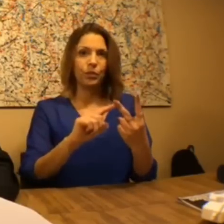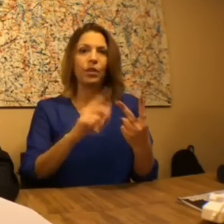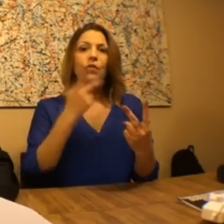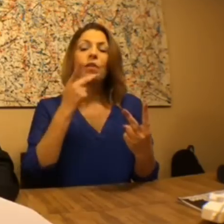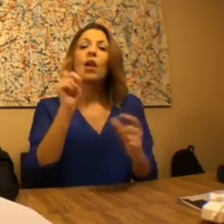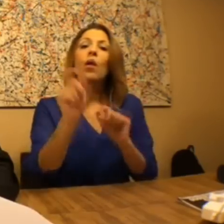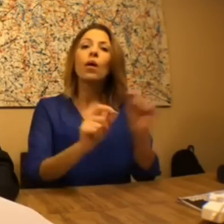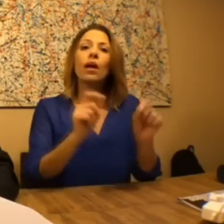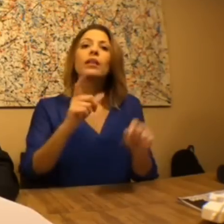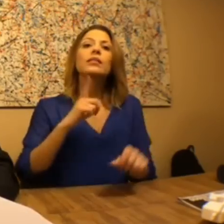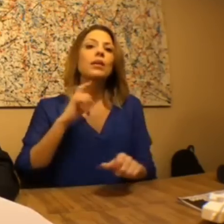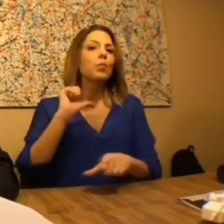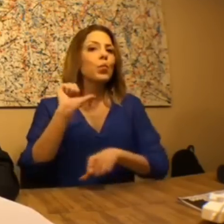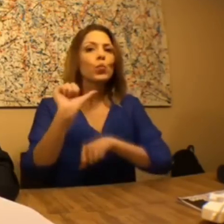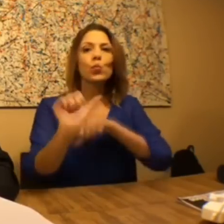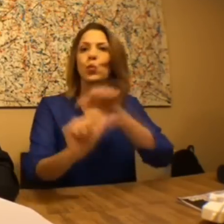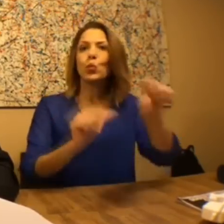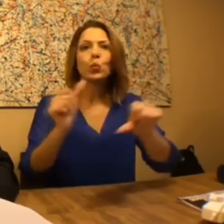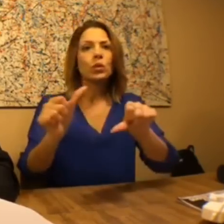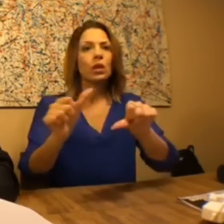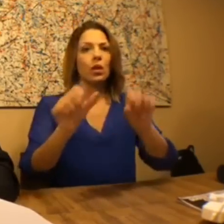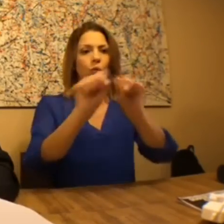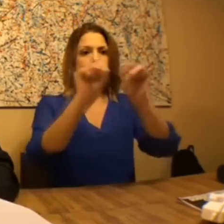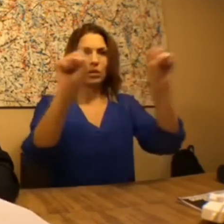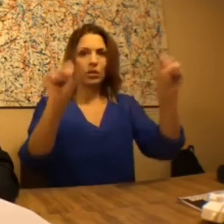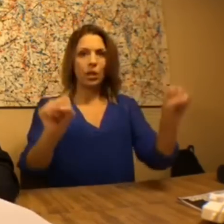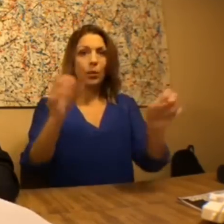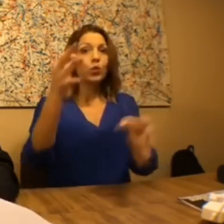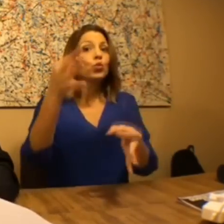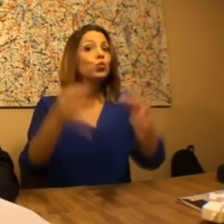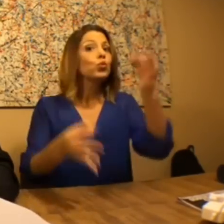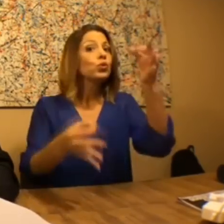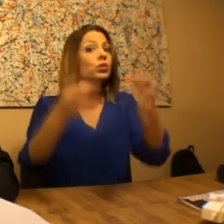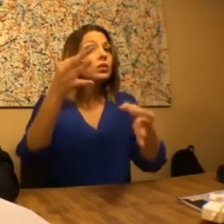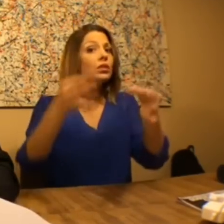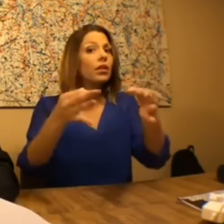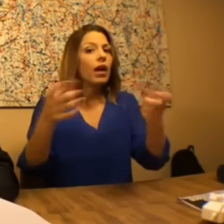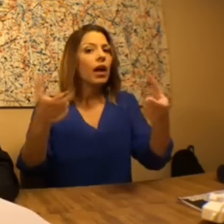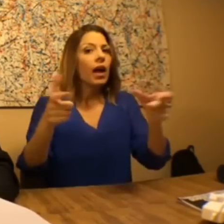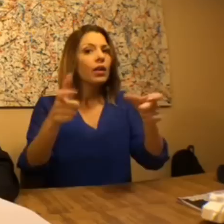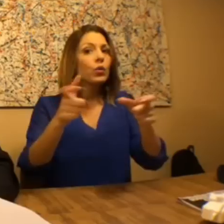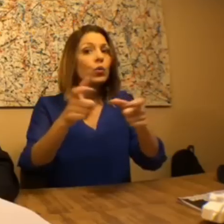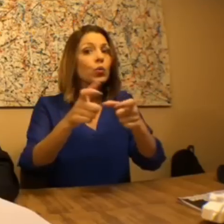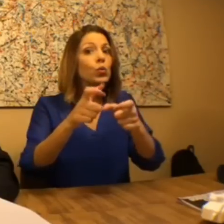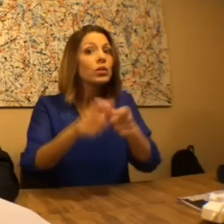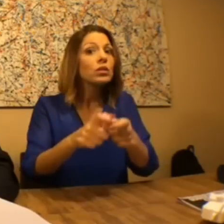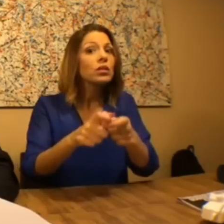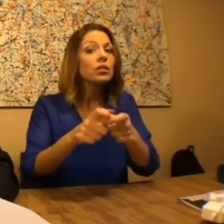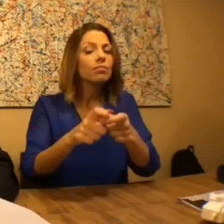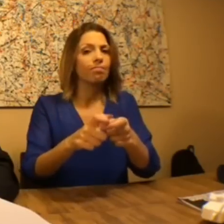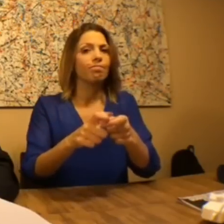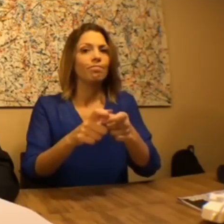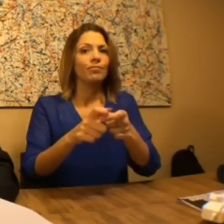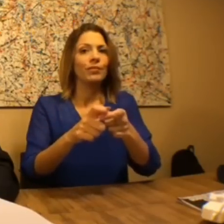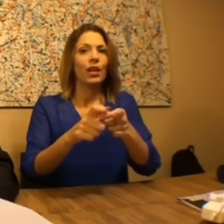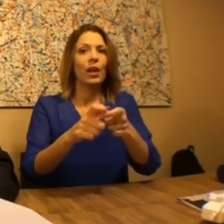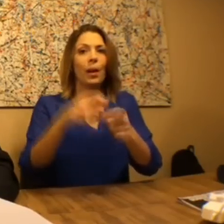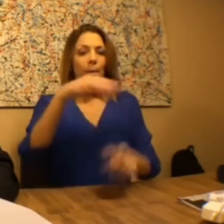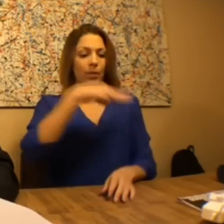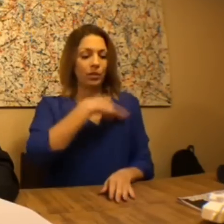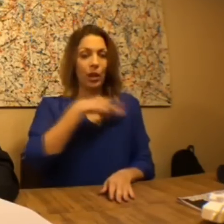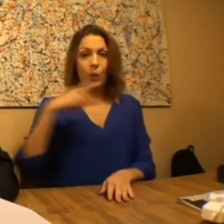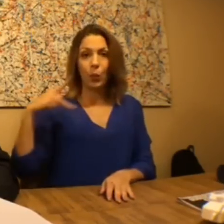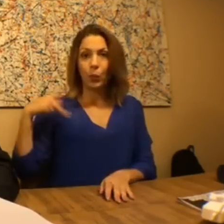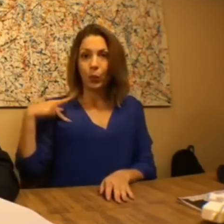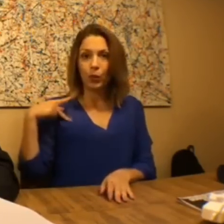do sistema de justiça para reduzir o poder de investigação do Ministério Público